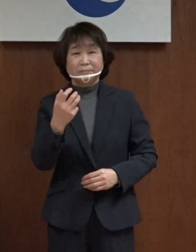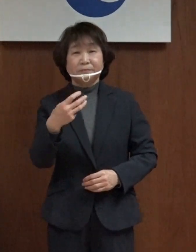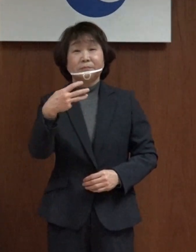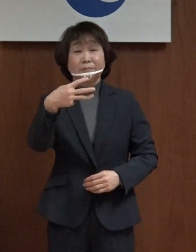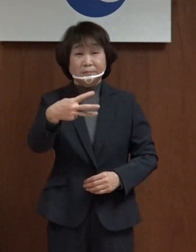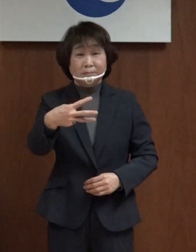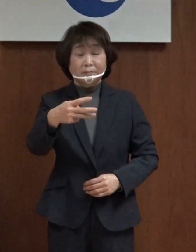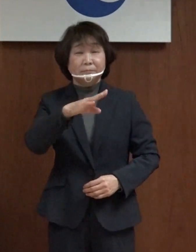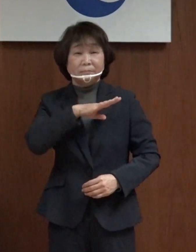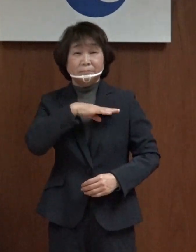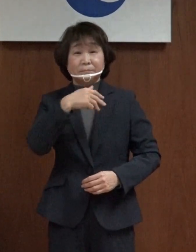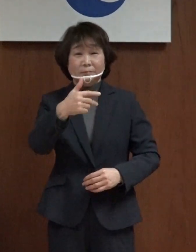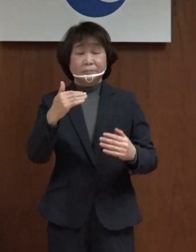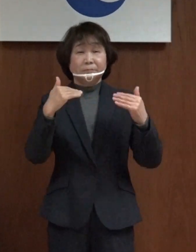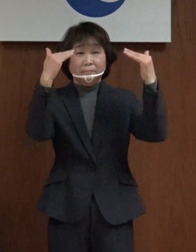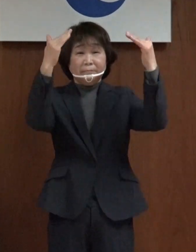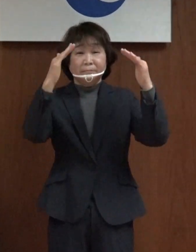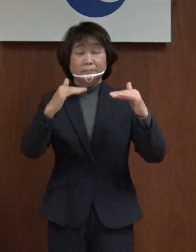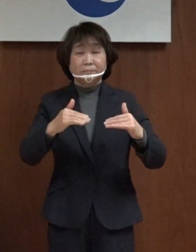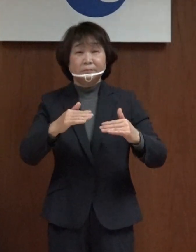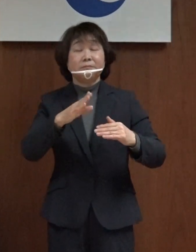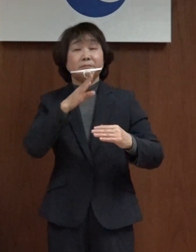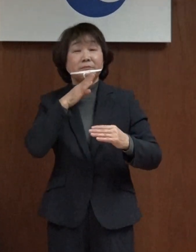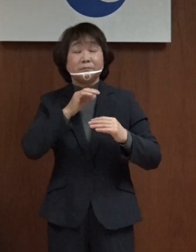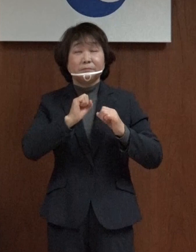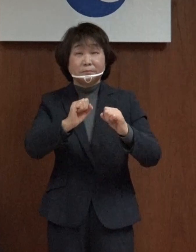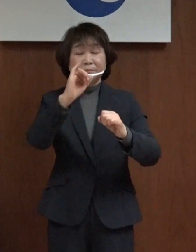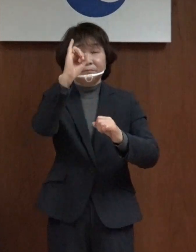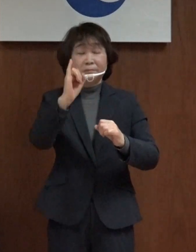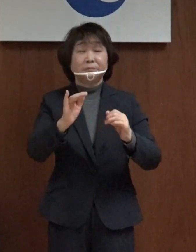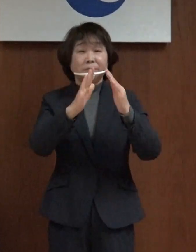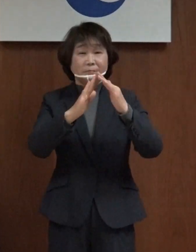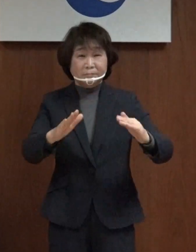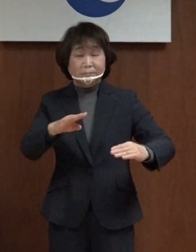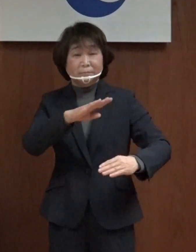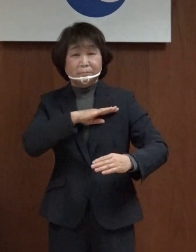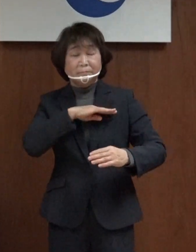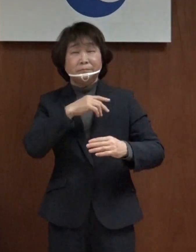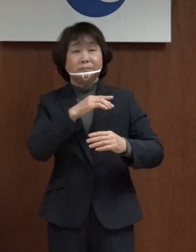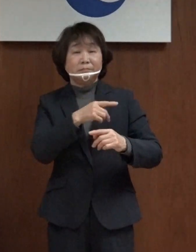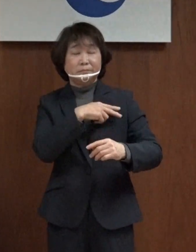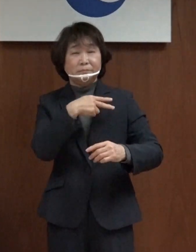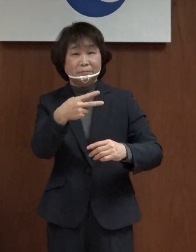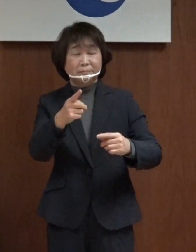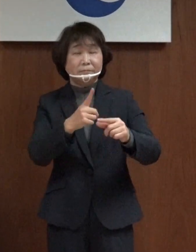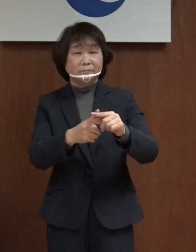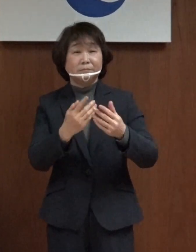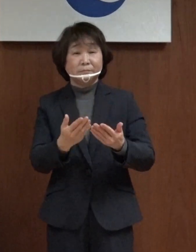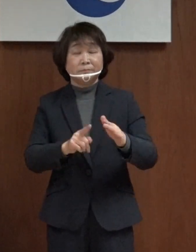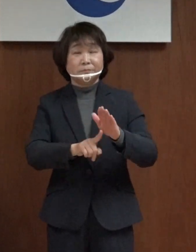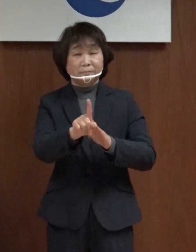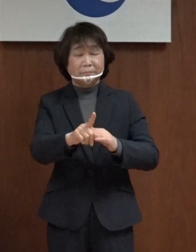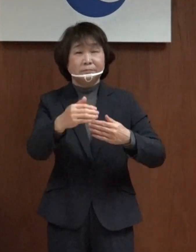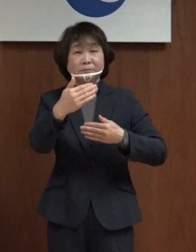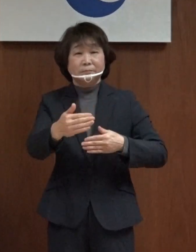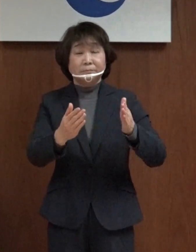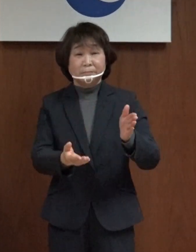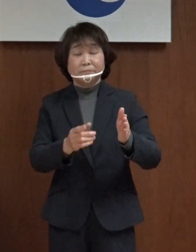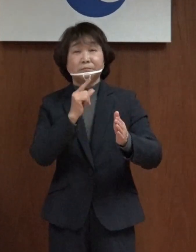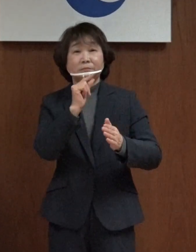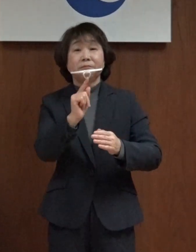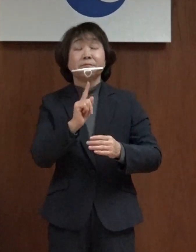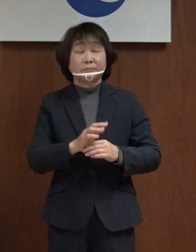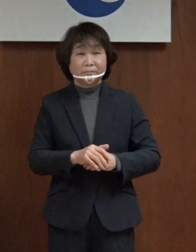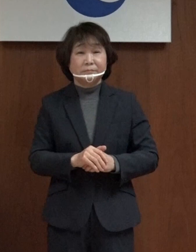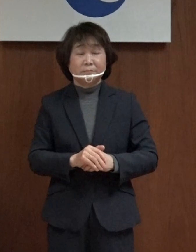令和3年本宮市成人式実行委員会本宮第二中学校代表の斉藤優馬です。今回1月10日に